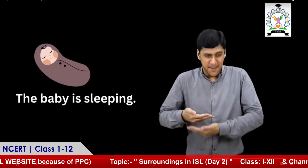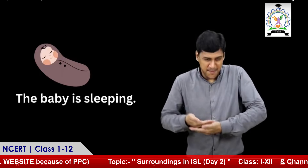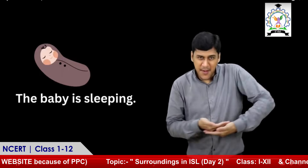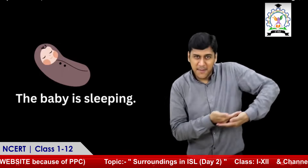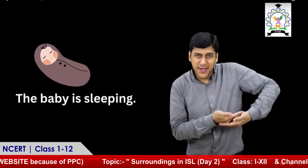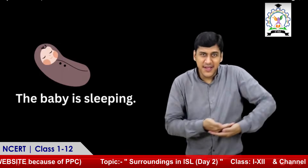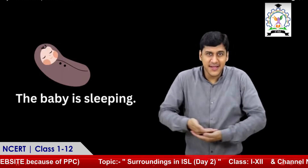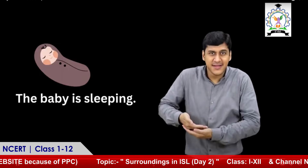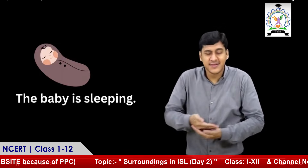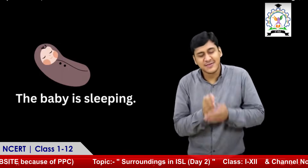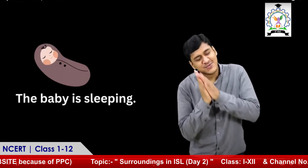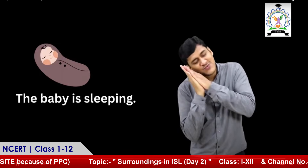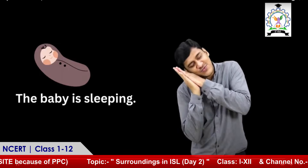बच्चा सो रहा है।